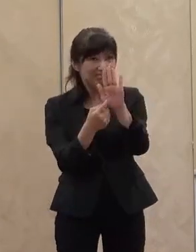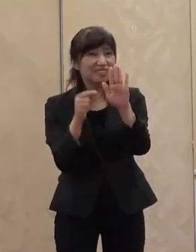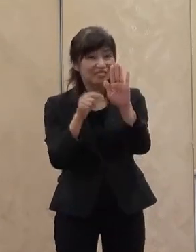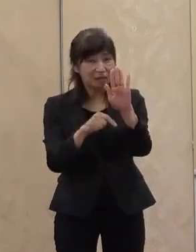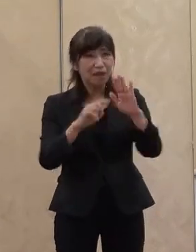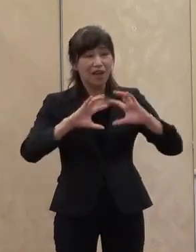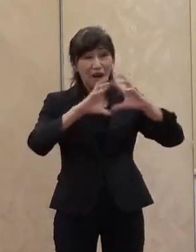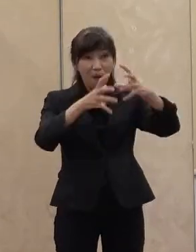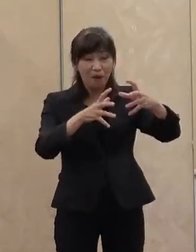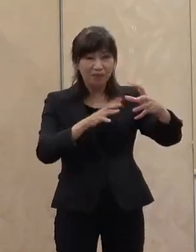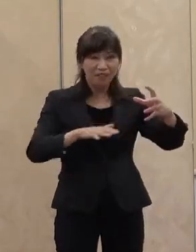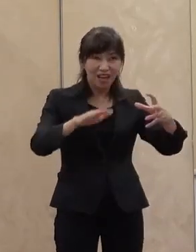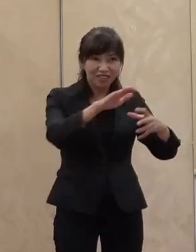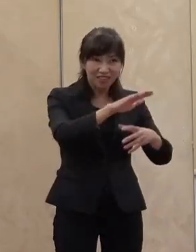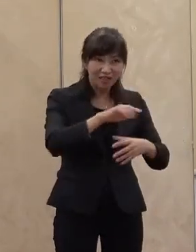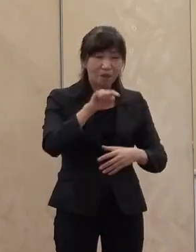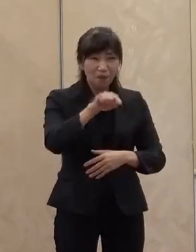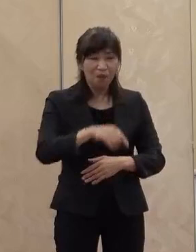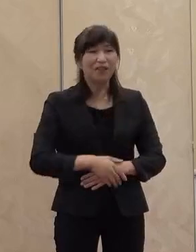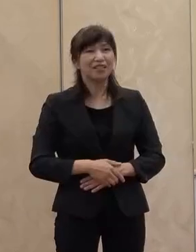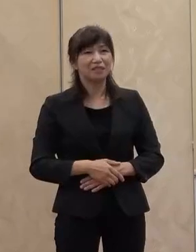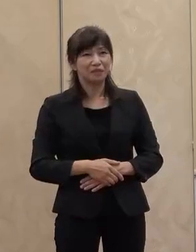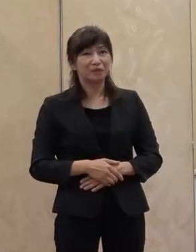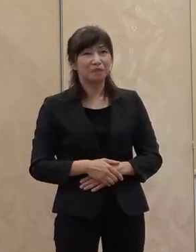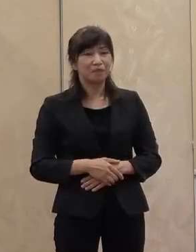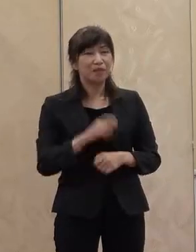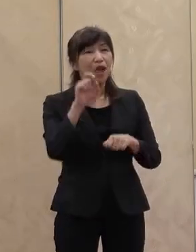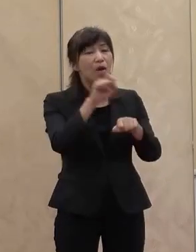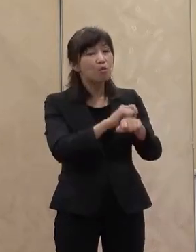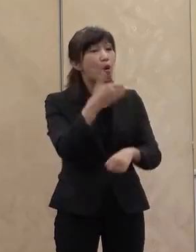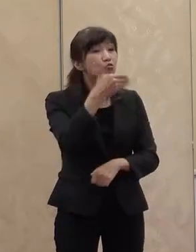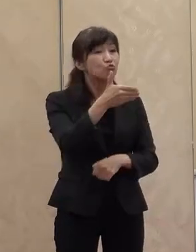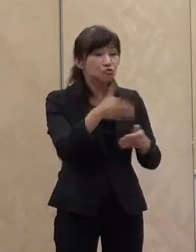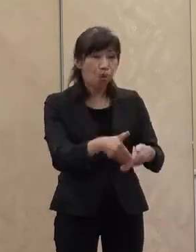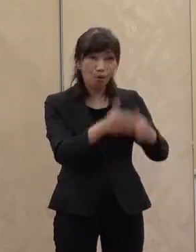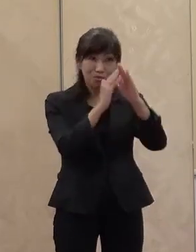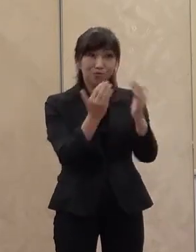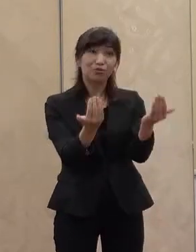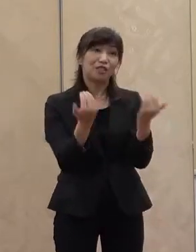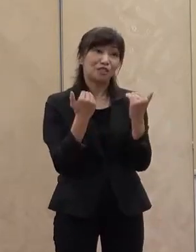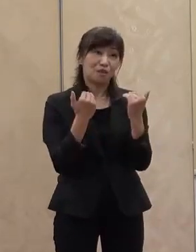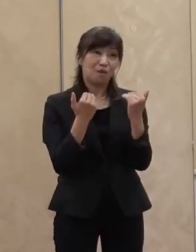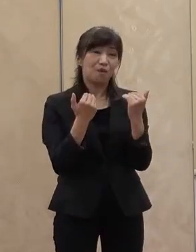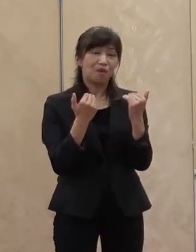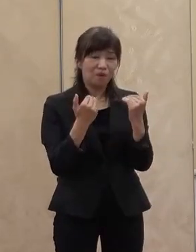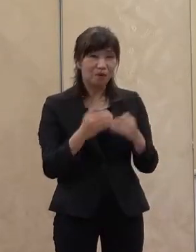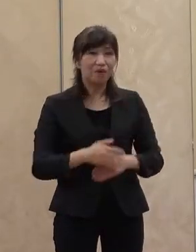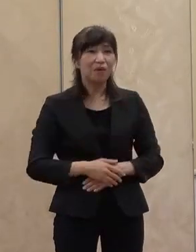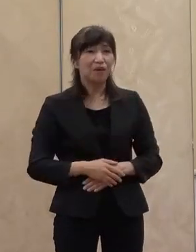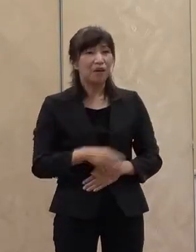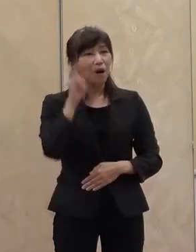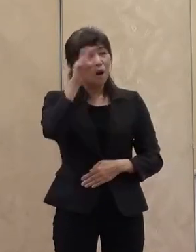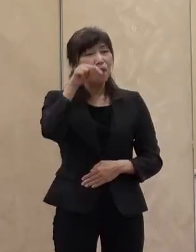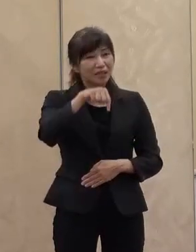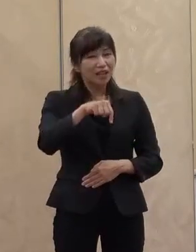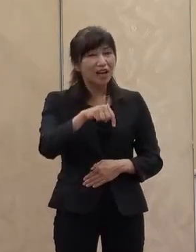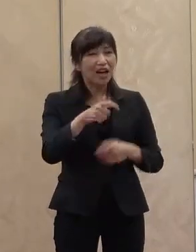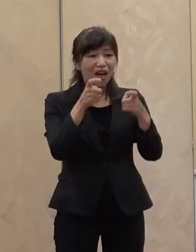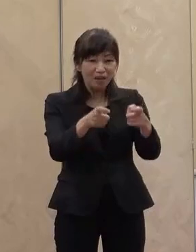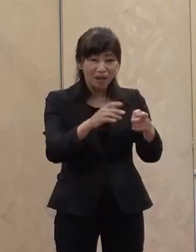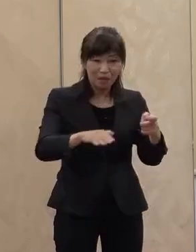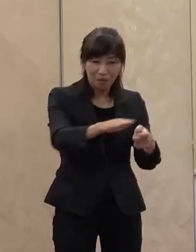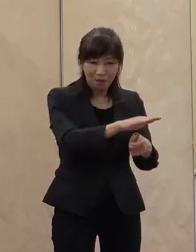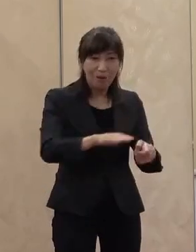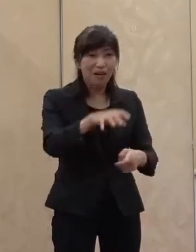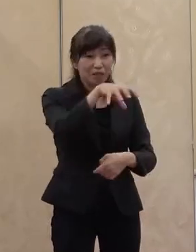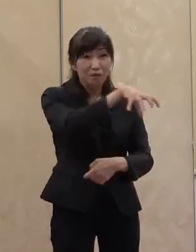融都市にしていく、そしてトップを作らないとやっぱ無理ですけど、トップを作っていく、でそれはやっぱり大阪のベイエリア、僕